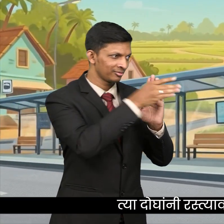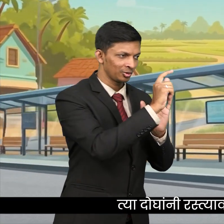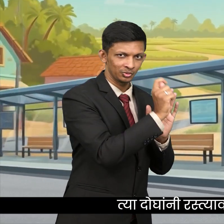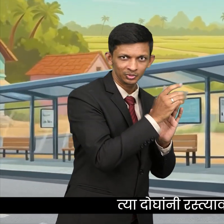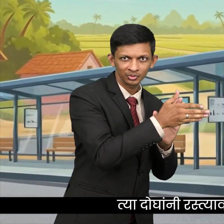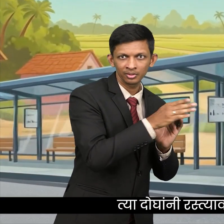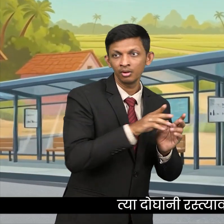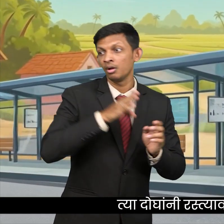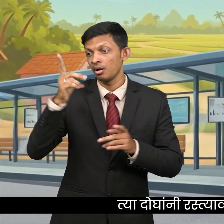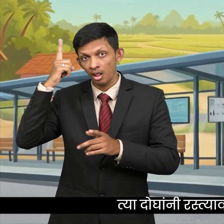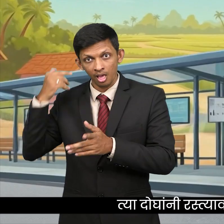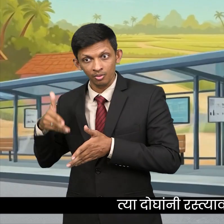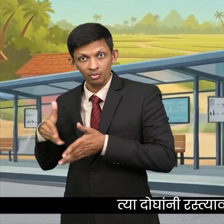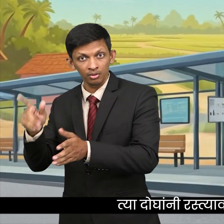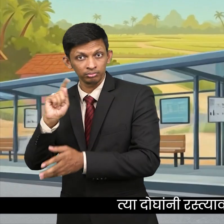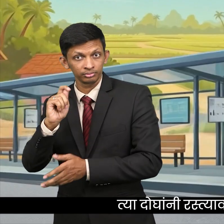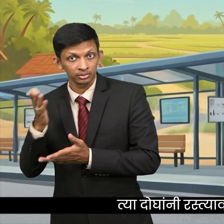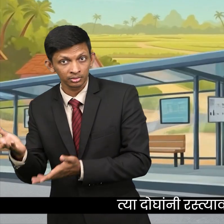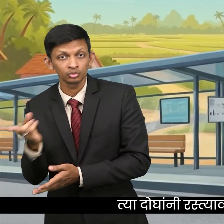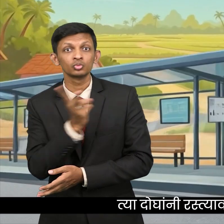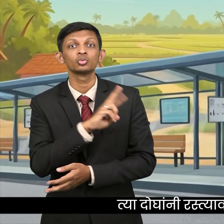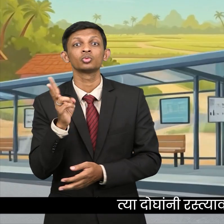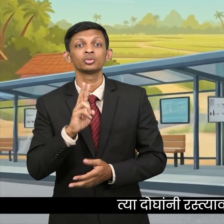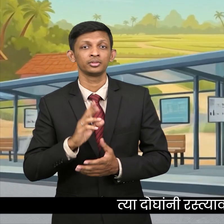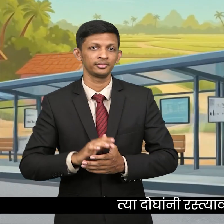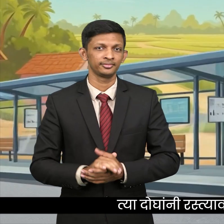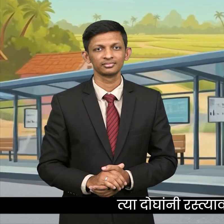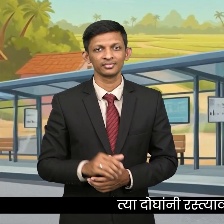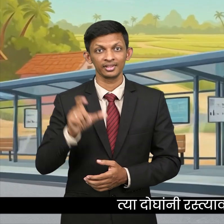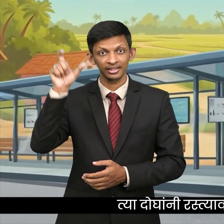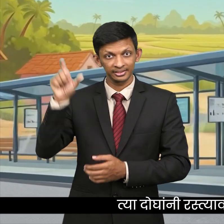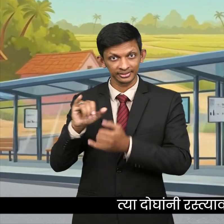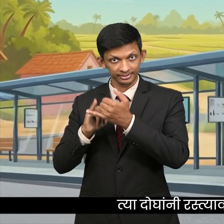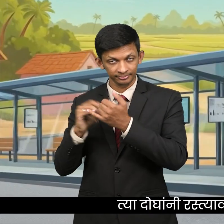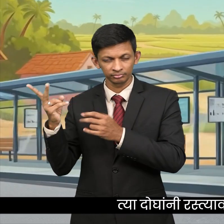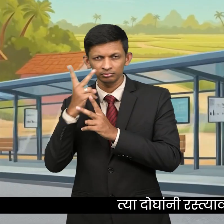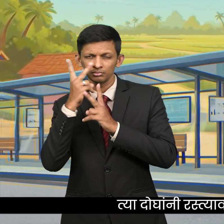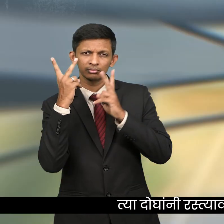रस्त्यावर एक सार्वजनिक शौचालय पाहिले.